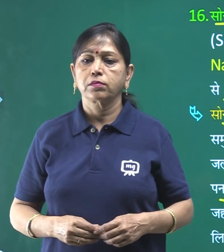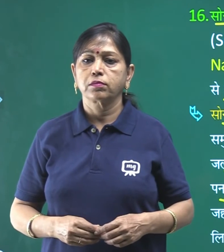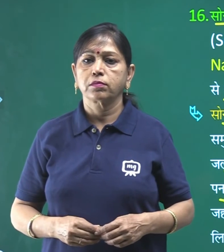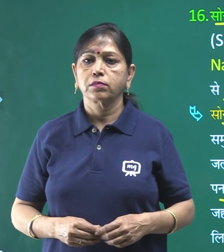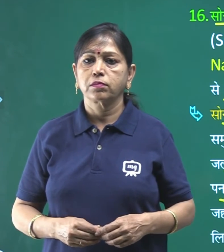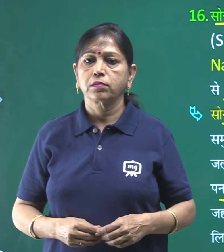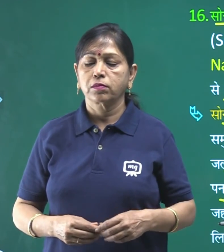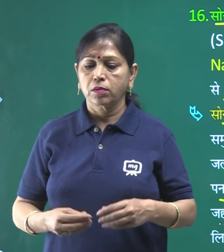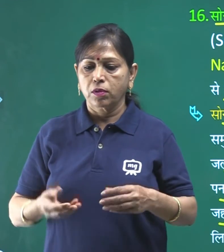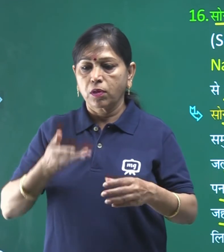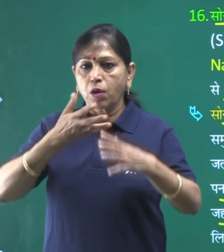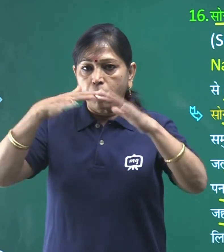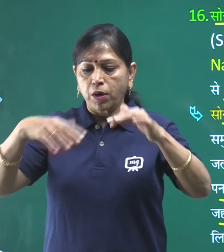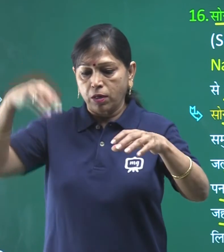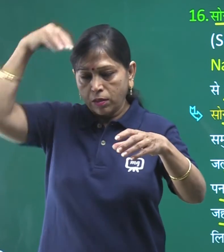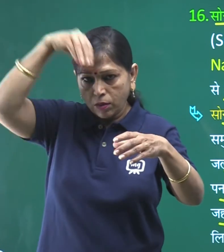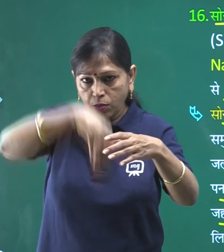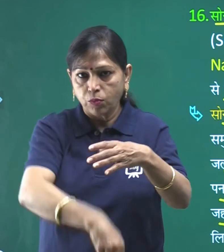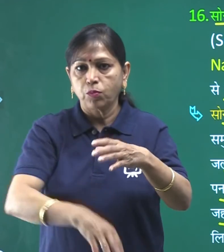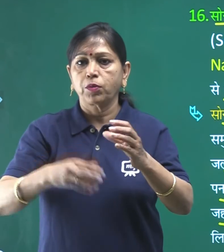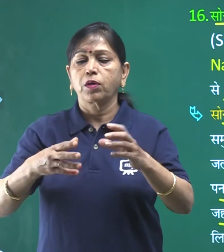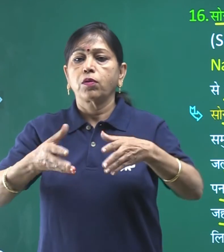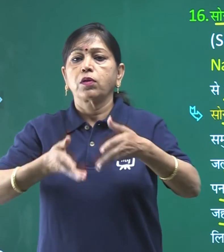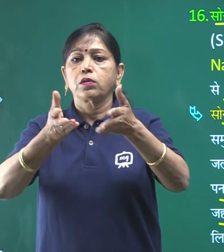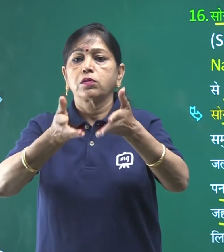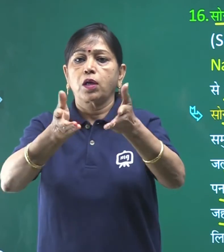डूबे हुए जहाज़ों